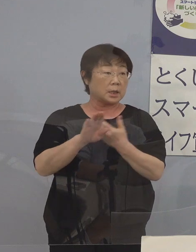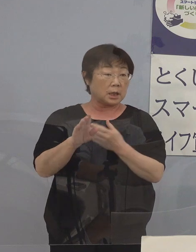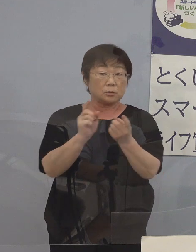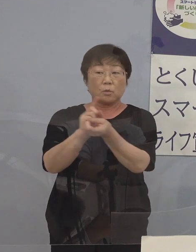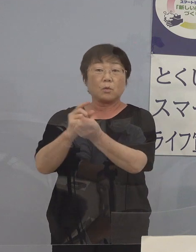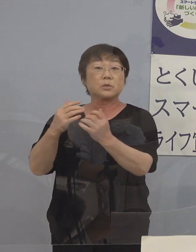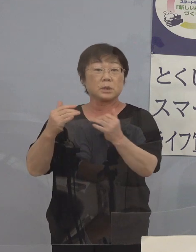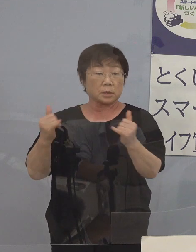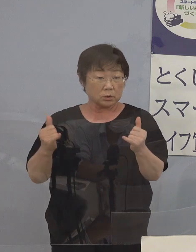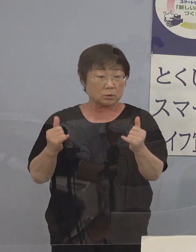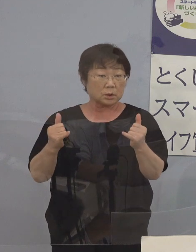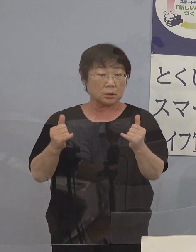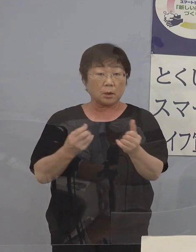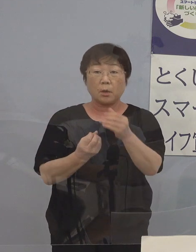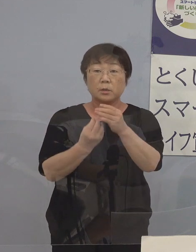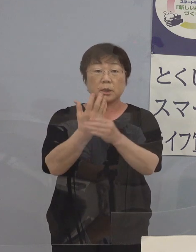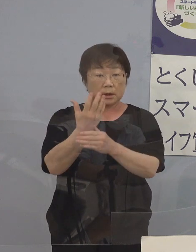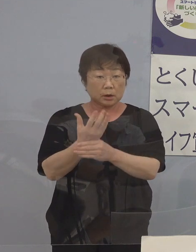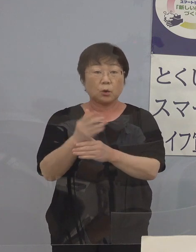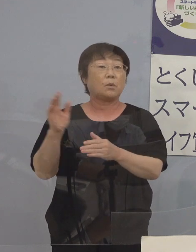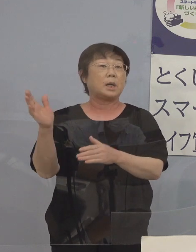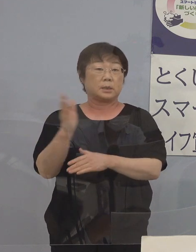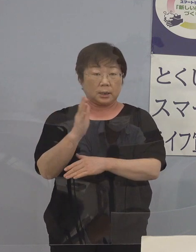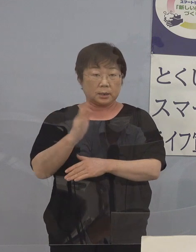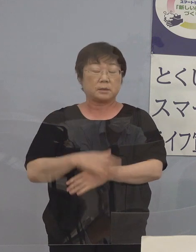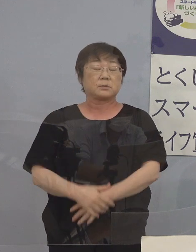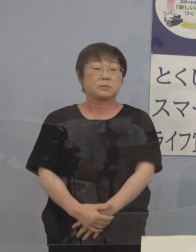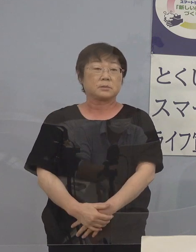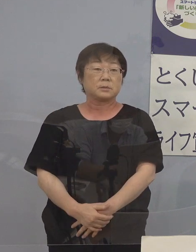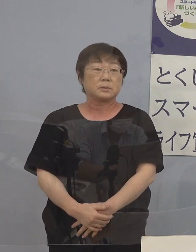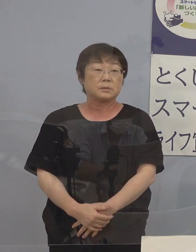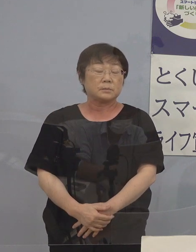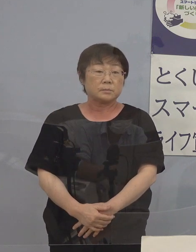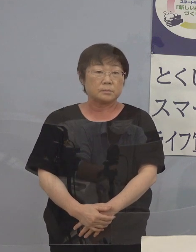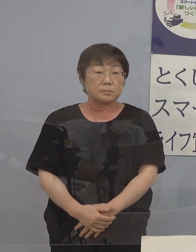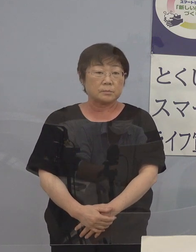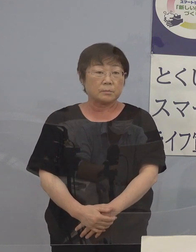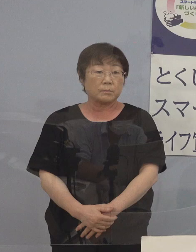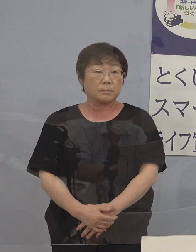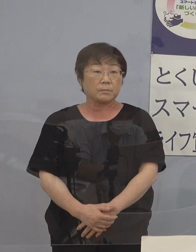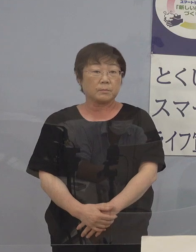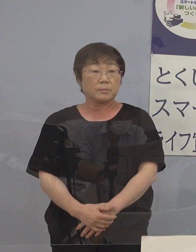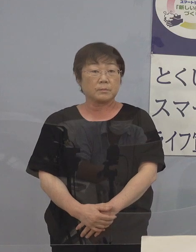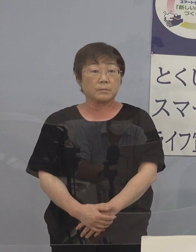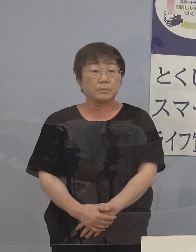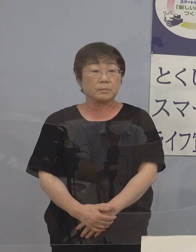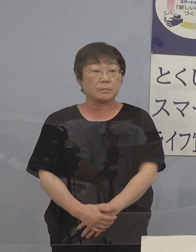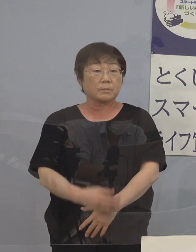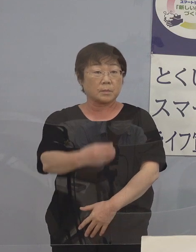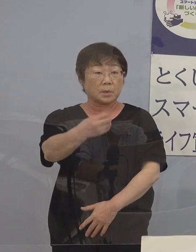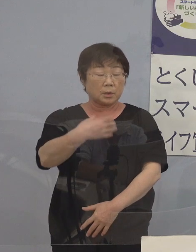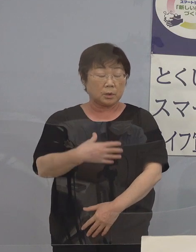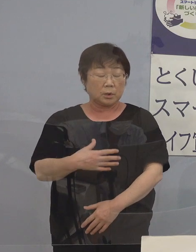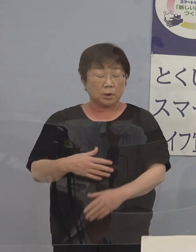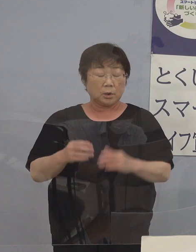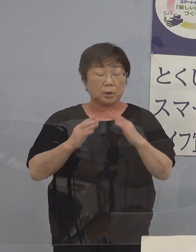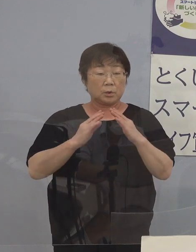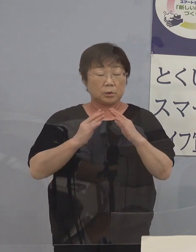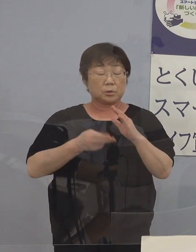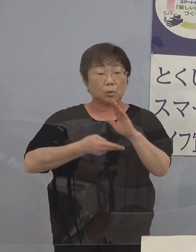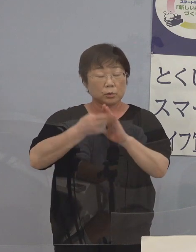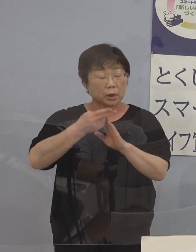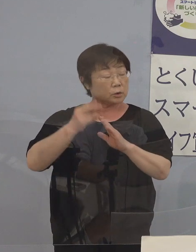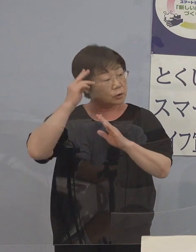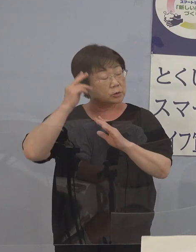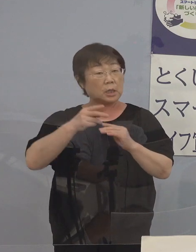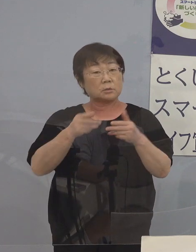濃厚接触者として出たという方はおられます。 先ほどの、ホテル宿泊施設とかの確保の関係なん